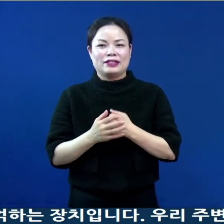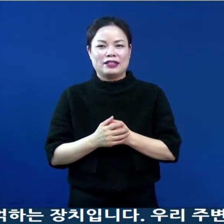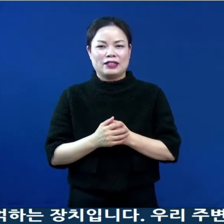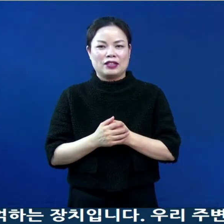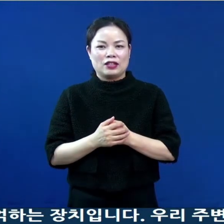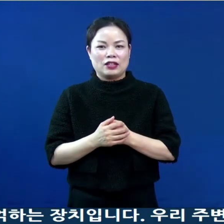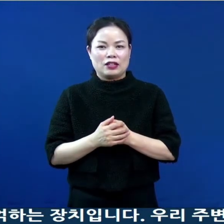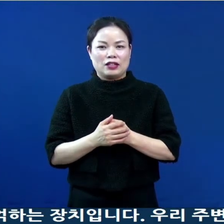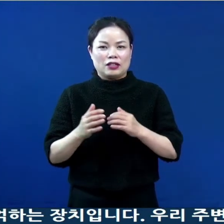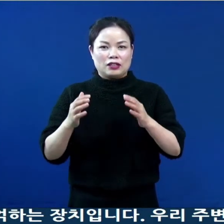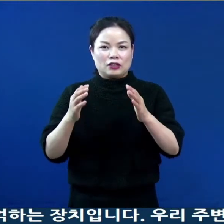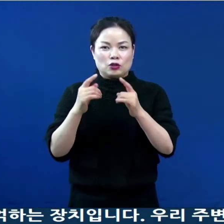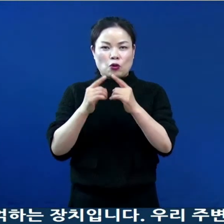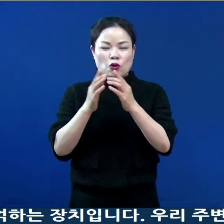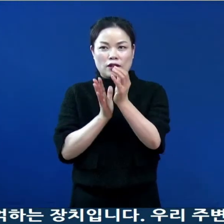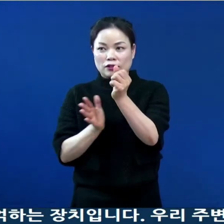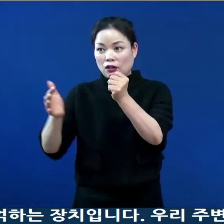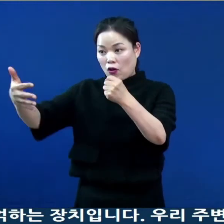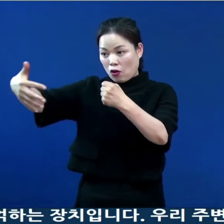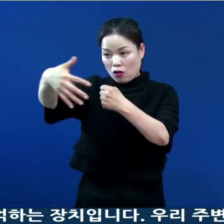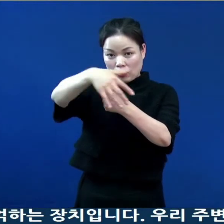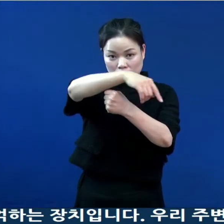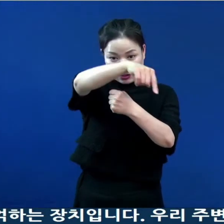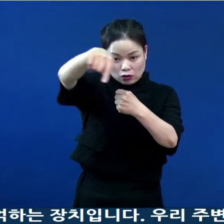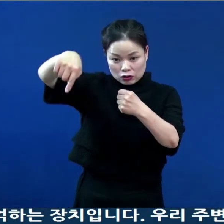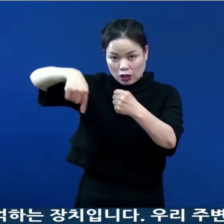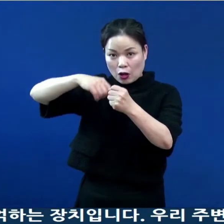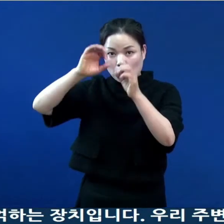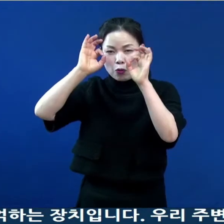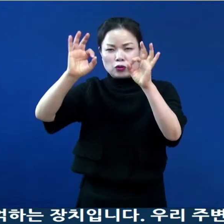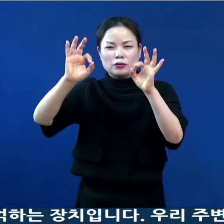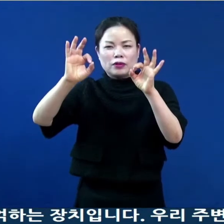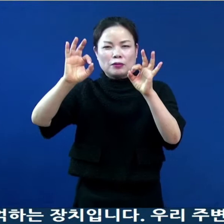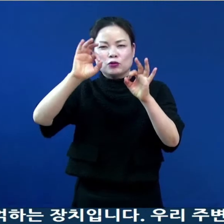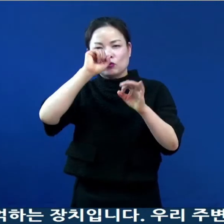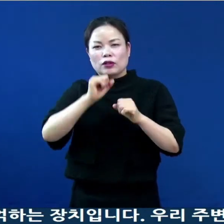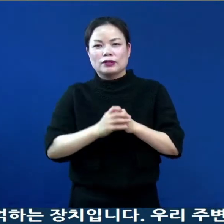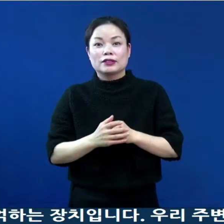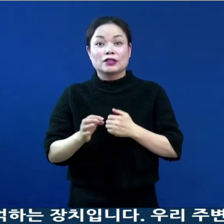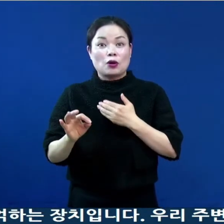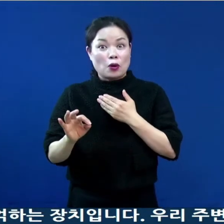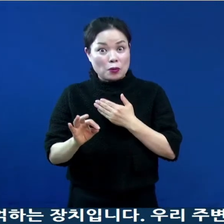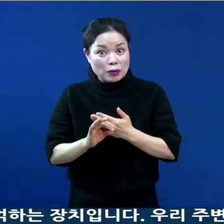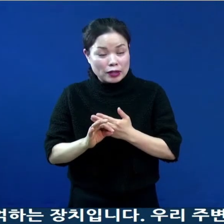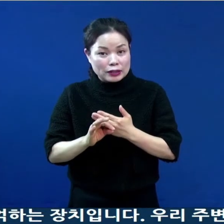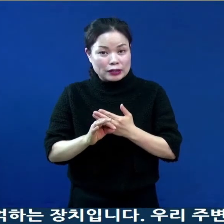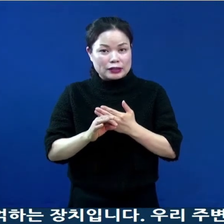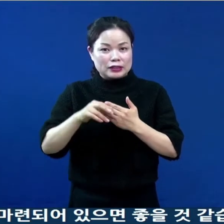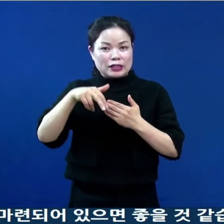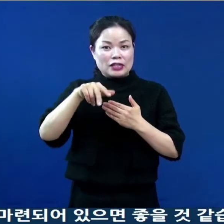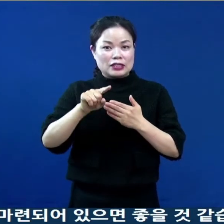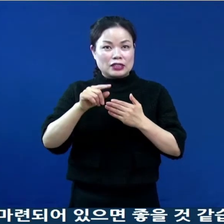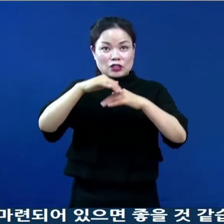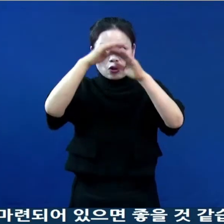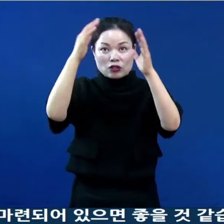교회 전면을 한번 쫙 보실 수 있는 그런 기회를 가지셨으면 좋겠어요. 그러면 그 전면을 딱